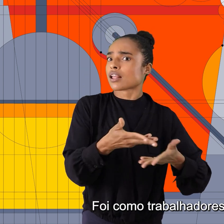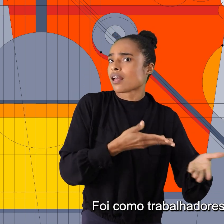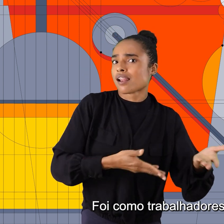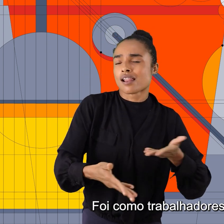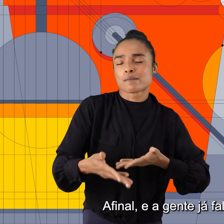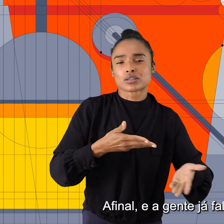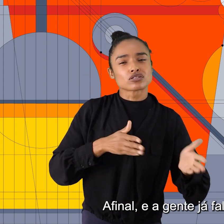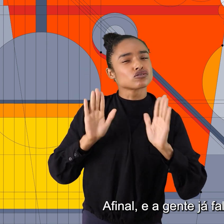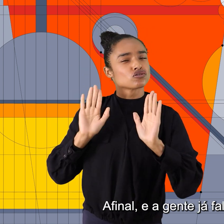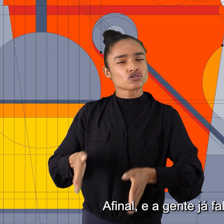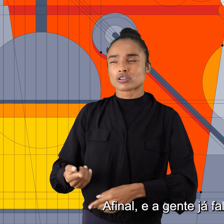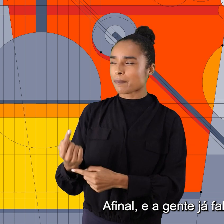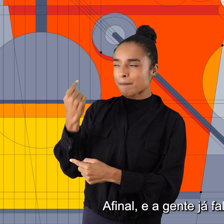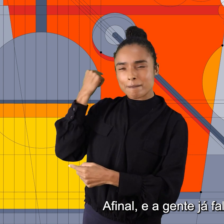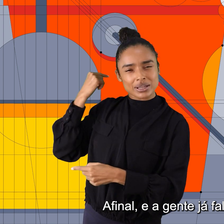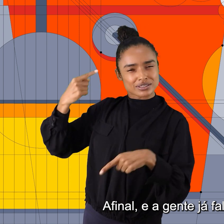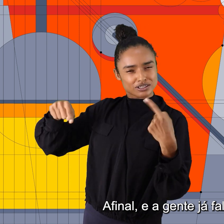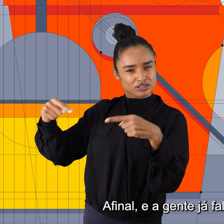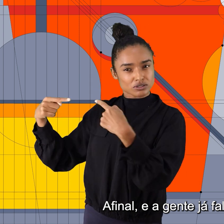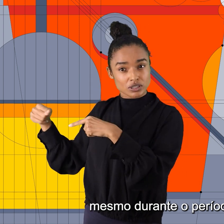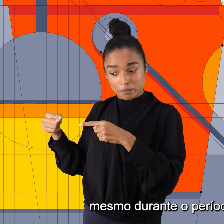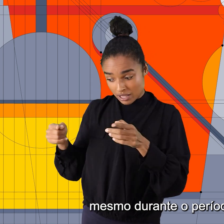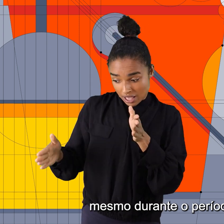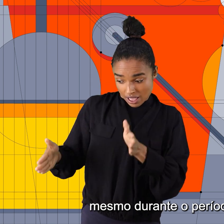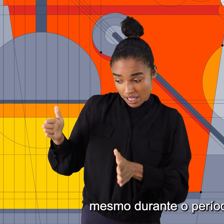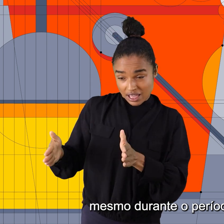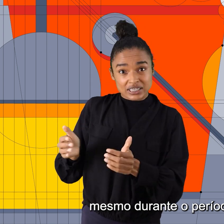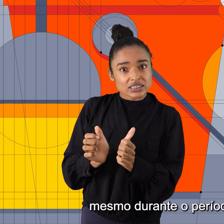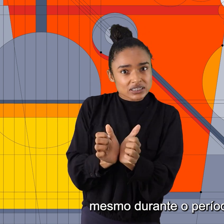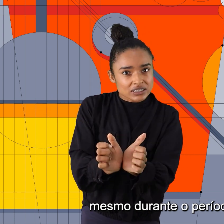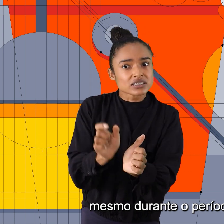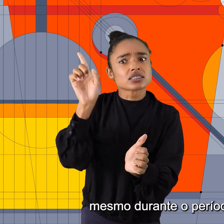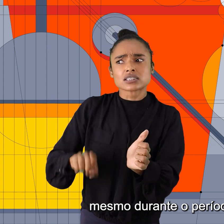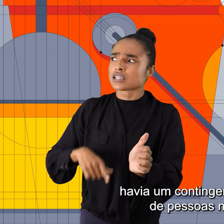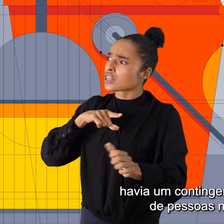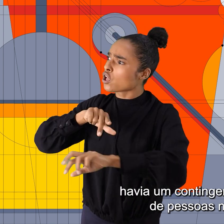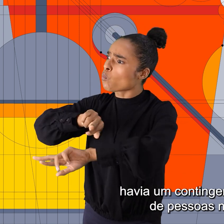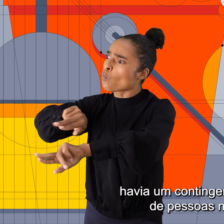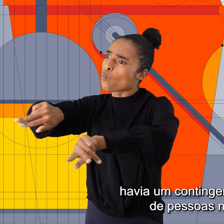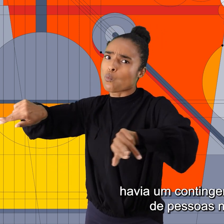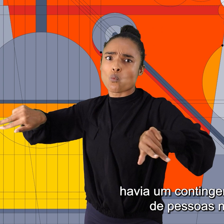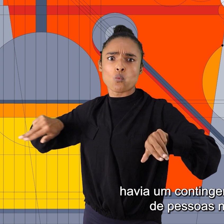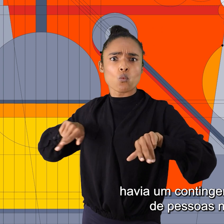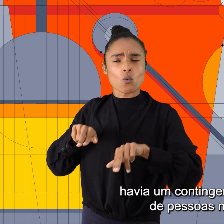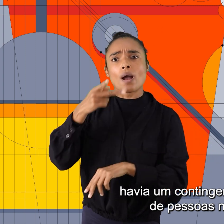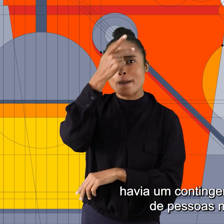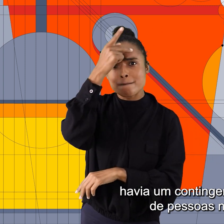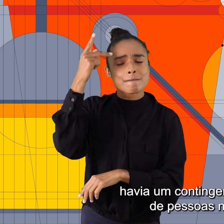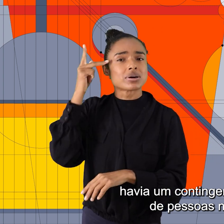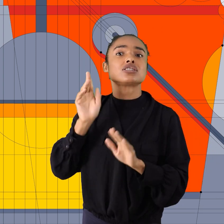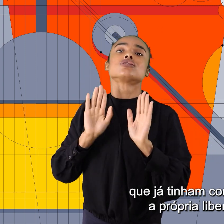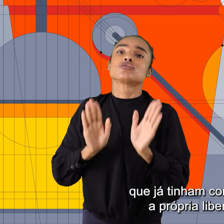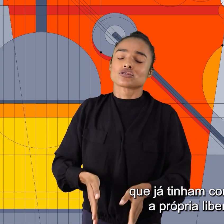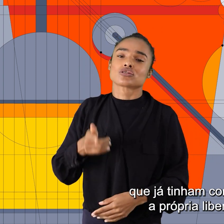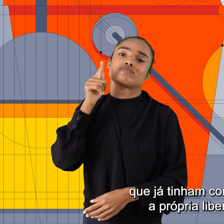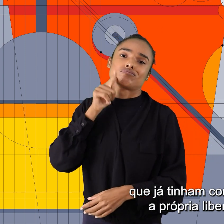também. Afinal, e a gente já falou sobre isso, mesmo durante o período da escravidão, havia um contingente enorme de pessoas